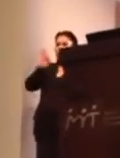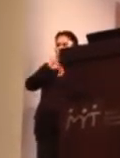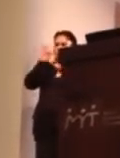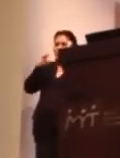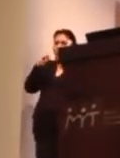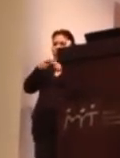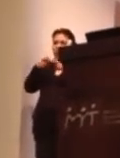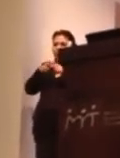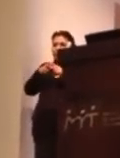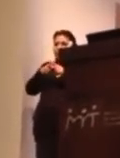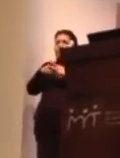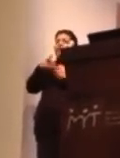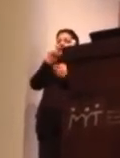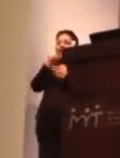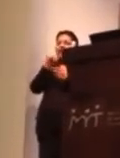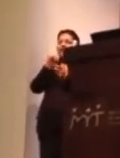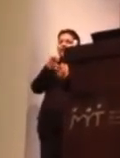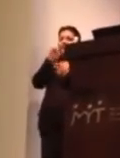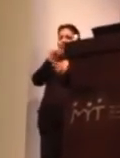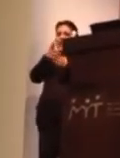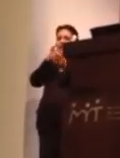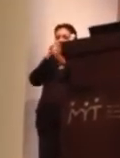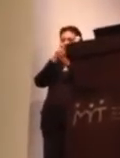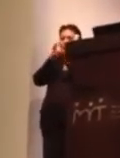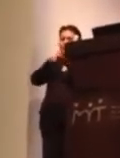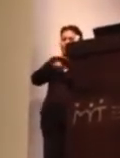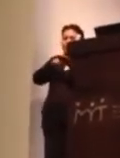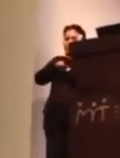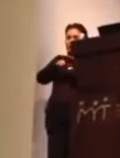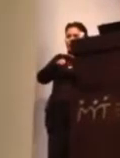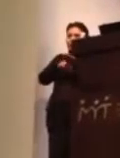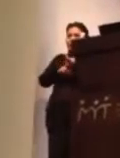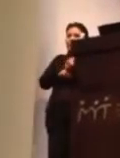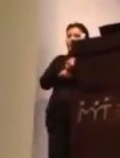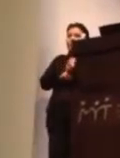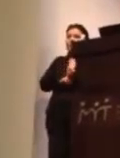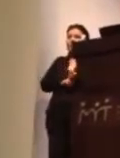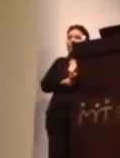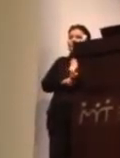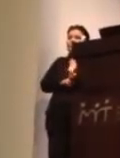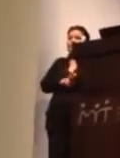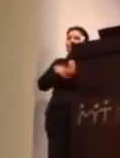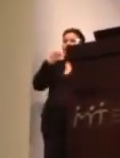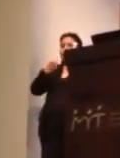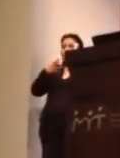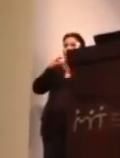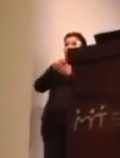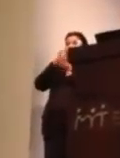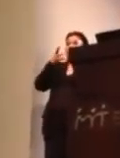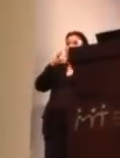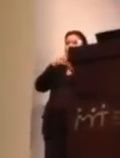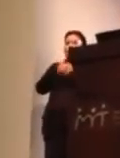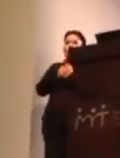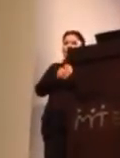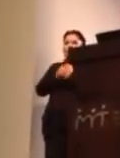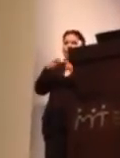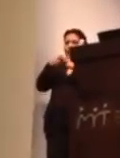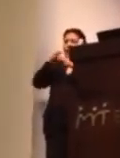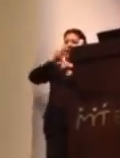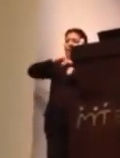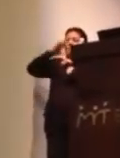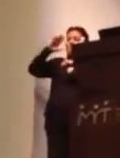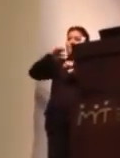ansiedad. Bueno, eso, en el mapeo cerebral hemos visto que está alterado. O sea, hay una